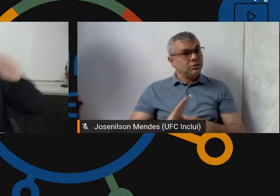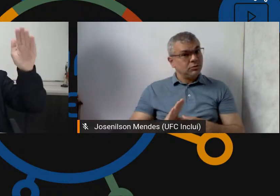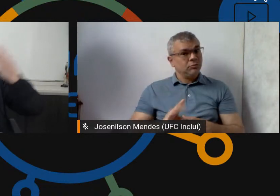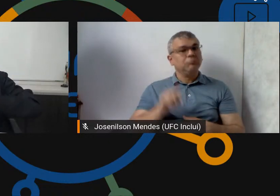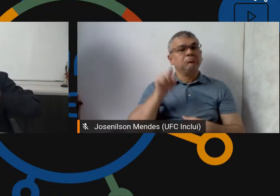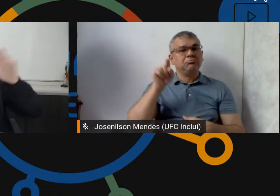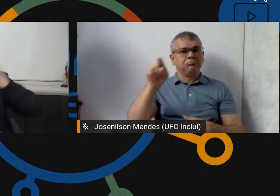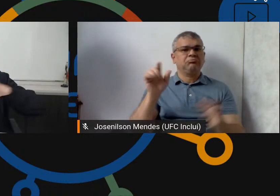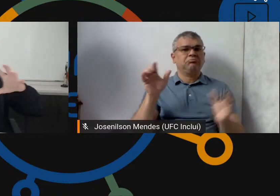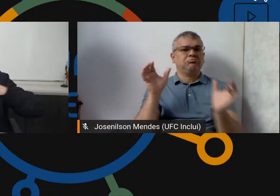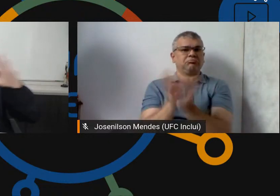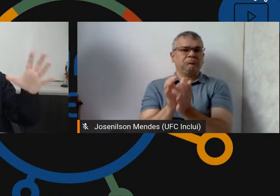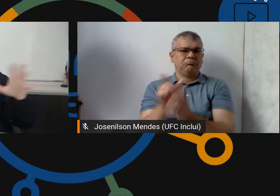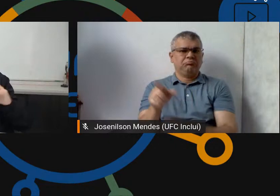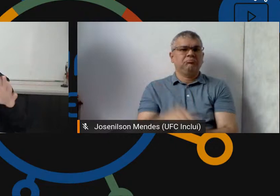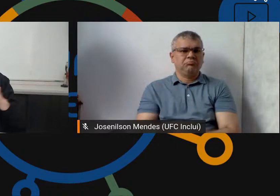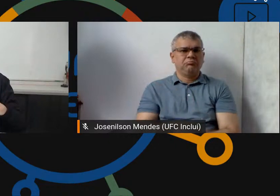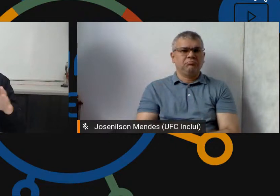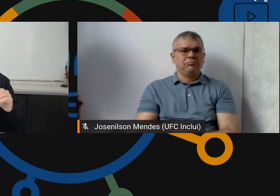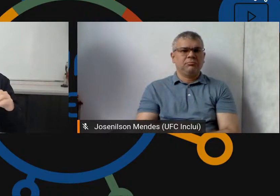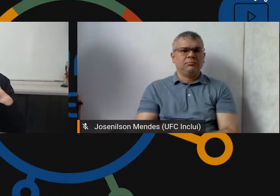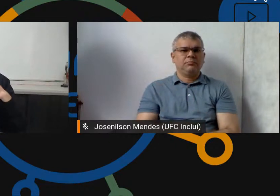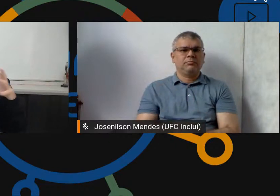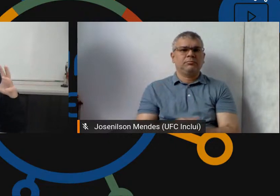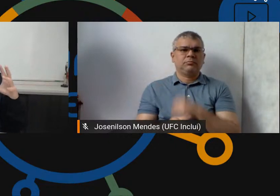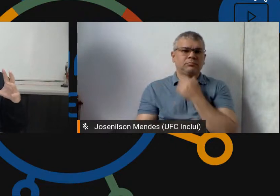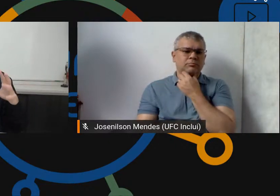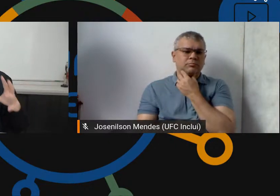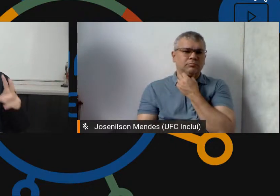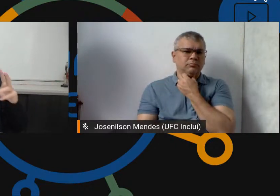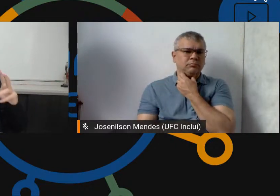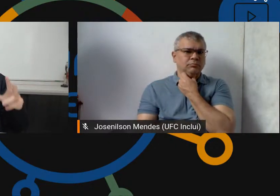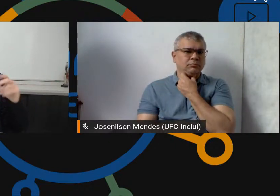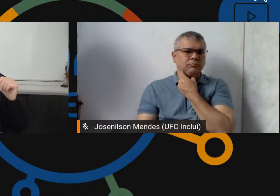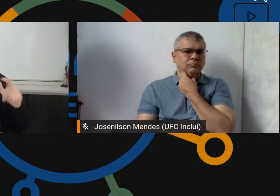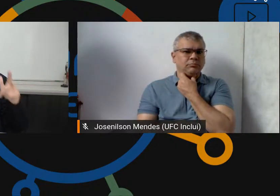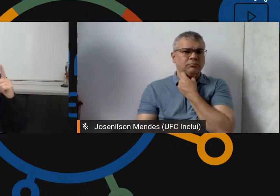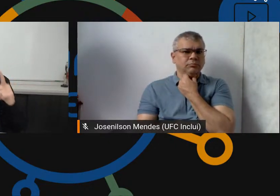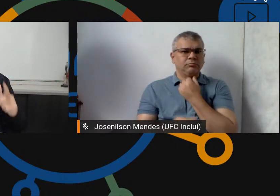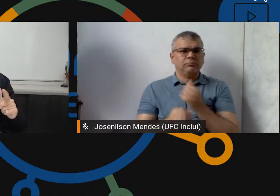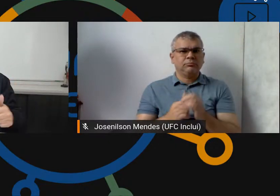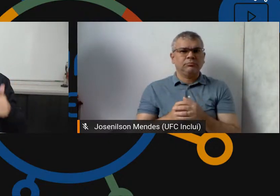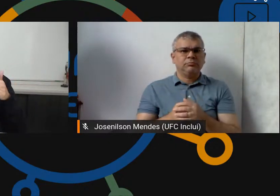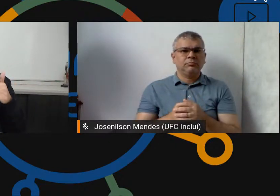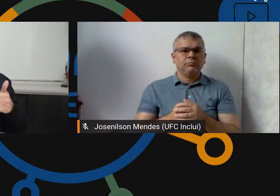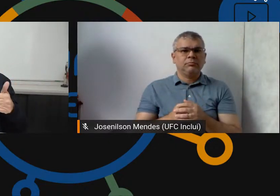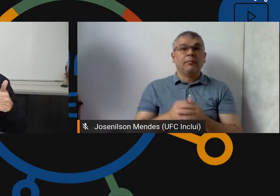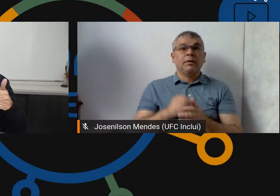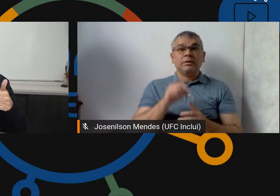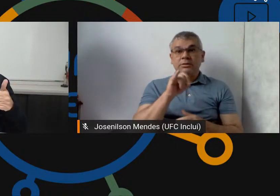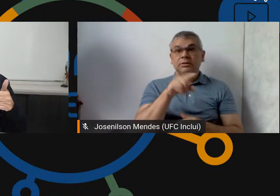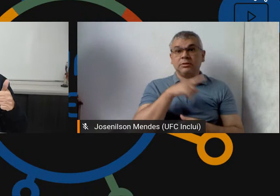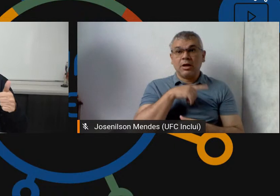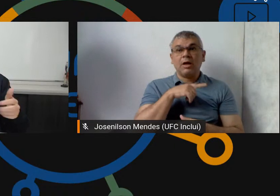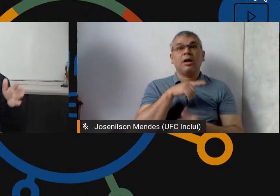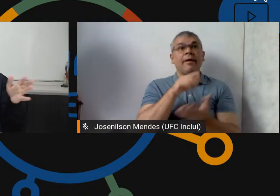O nível delas não é um nível muito conhecido, eu sei disso, mas eu estou dizendo revistas que estejam no Web of Science. Primeiro